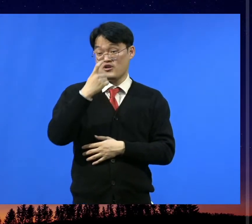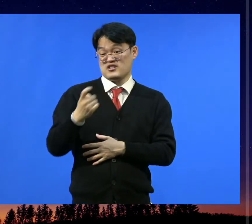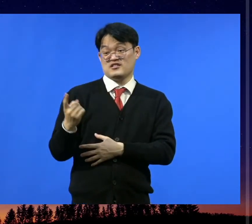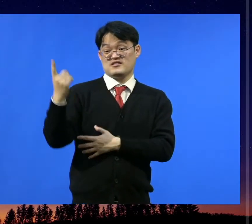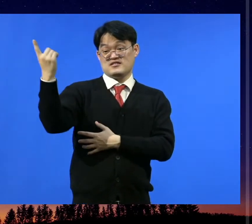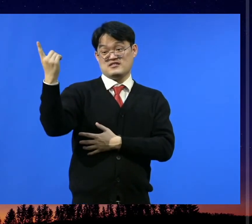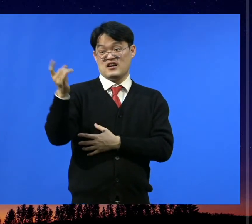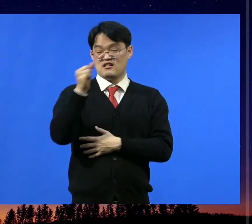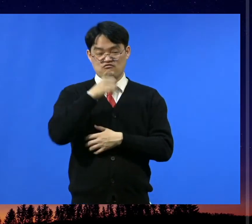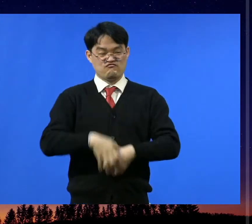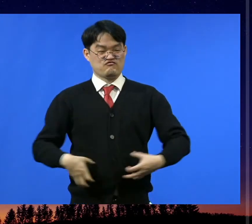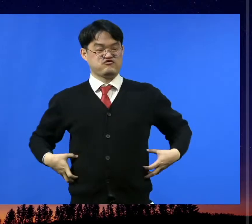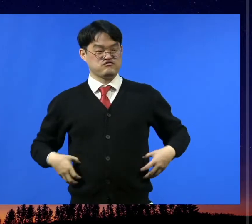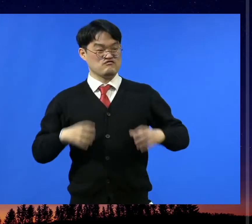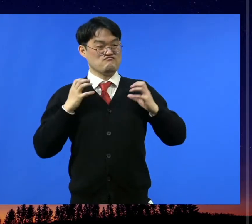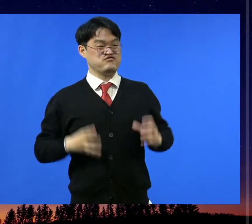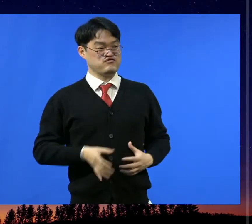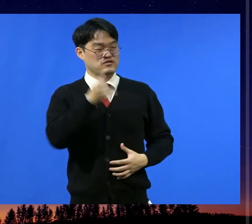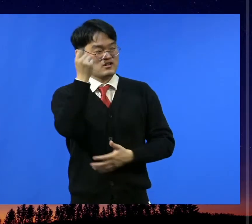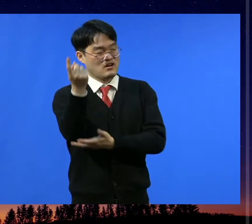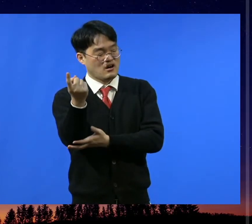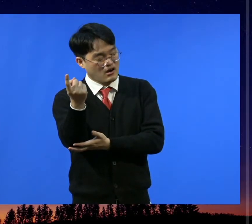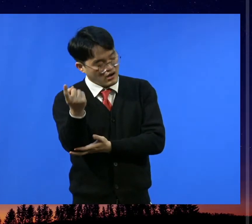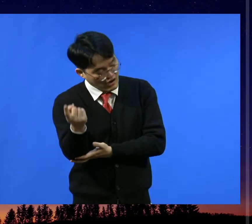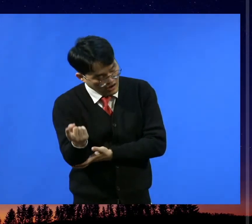했는데 졸고 있는 거예요. 졸고 있는 거.